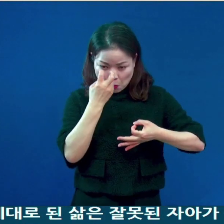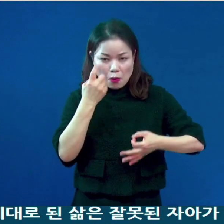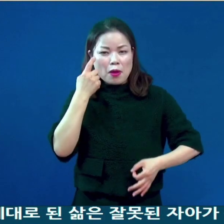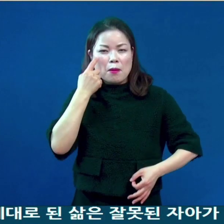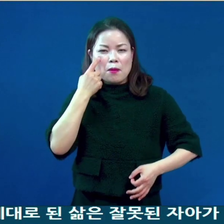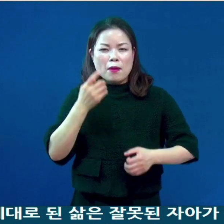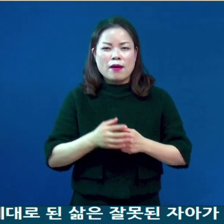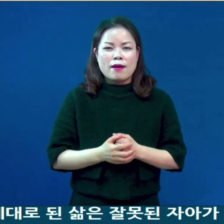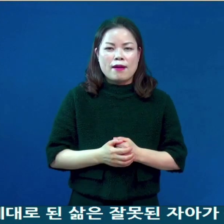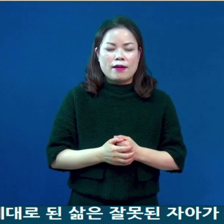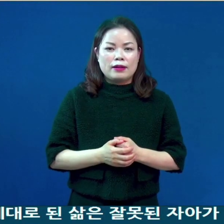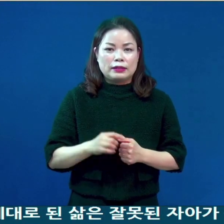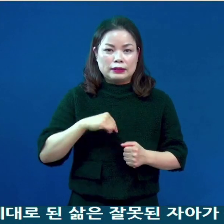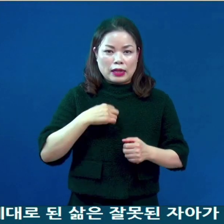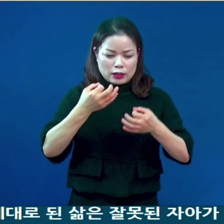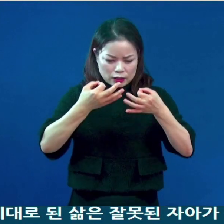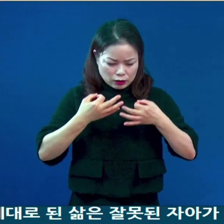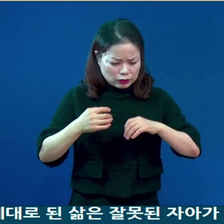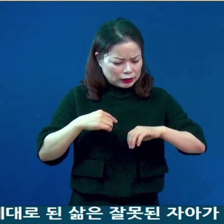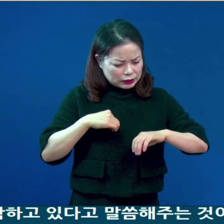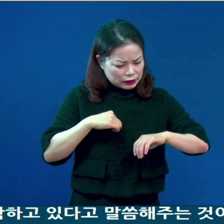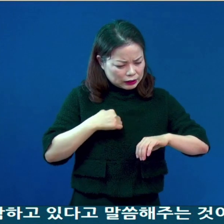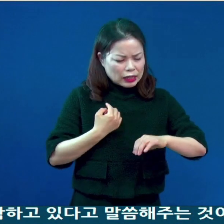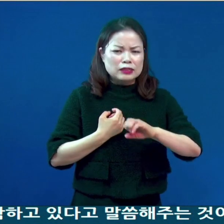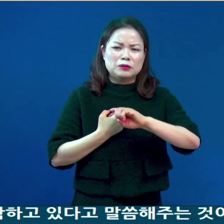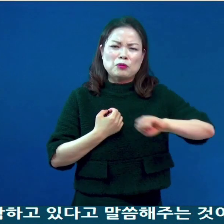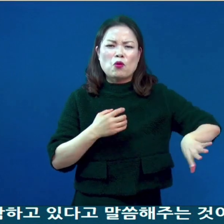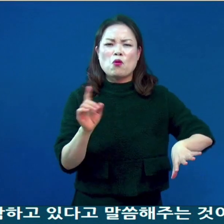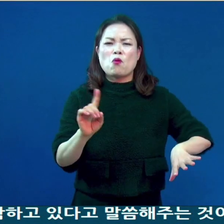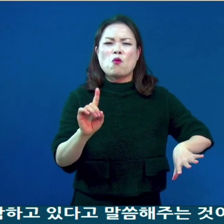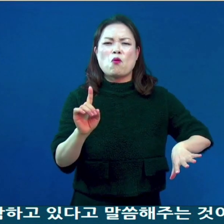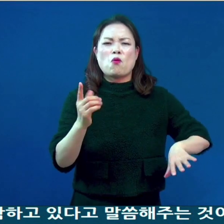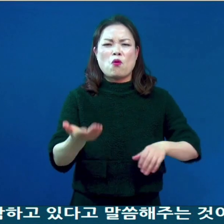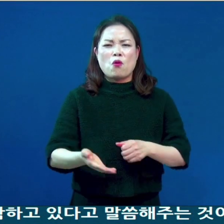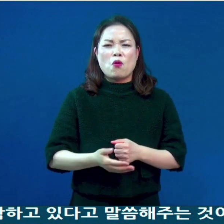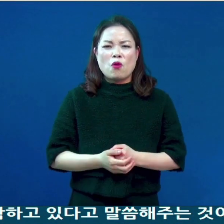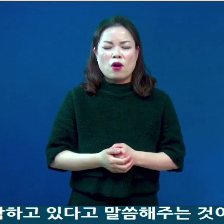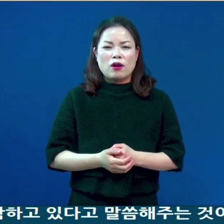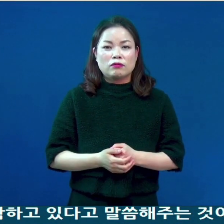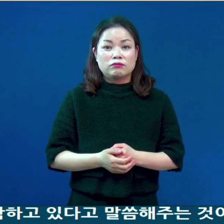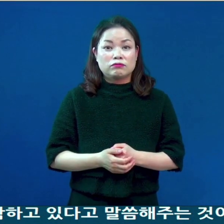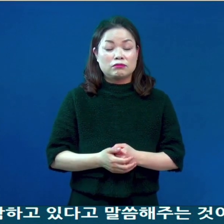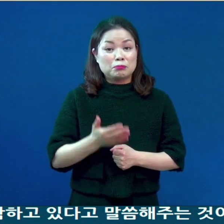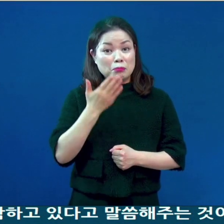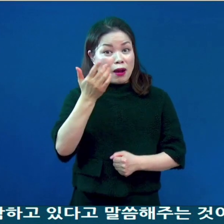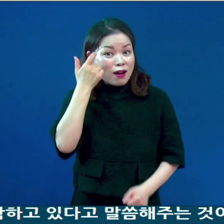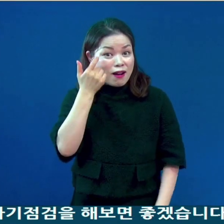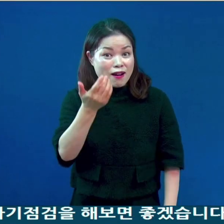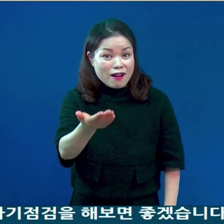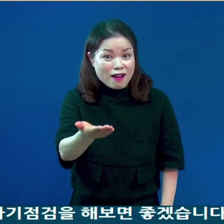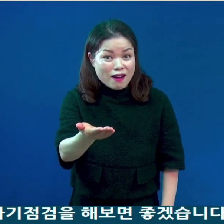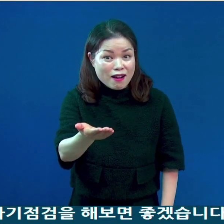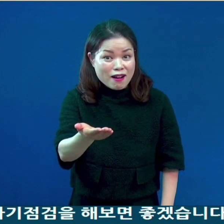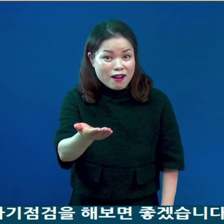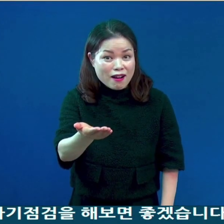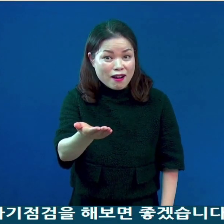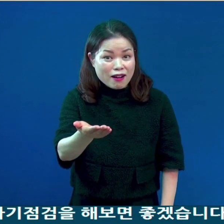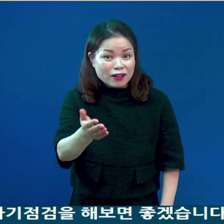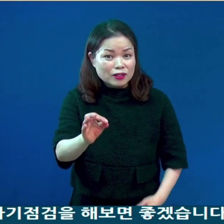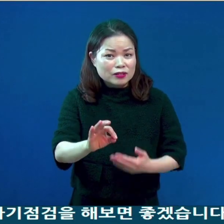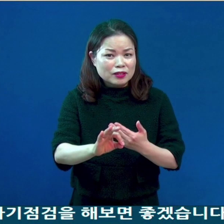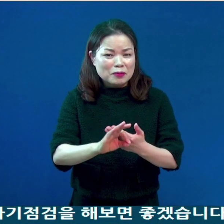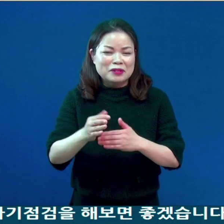좋겠습니다. 자기를 죽이는 것이 어떠신가요? 그런 대로 할 만하다 생각하십니까? 그런